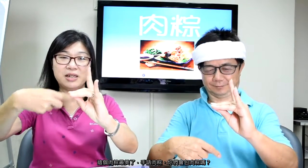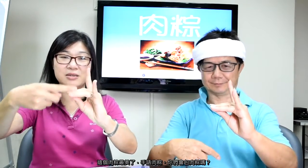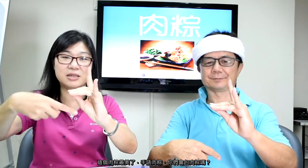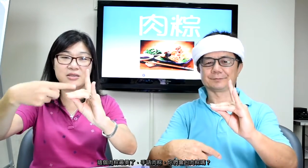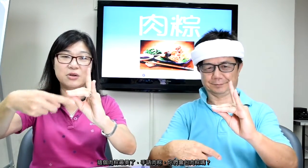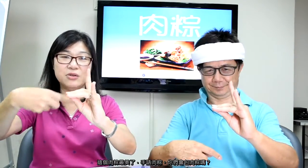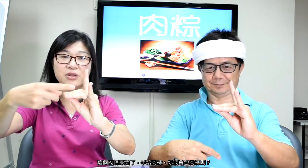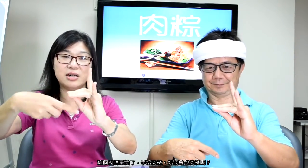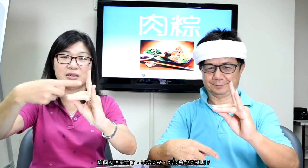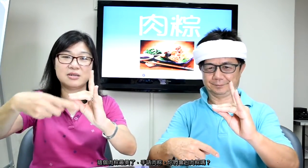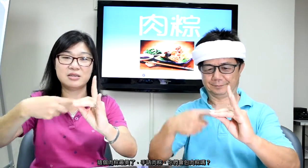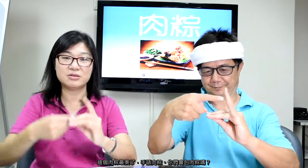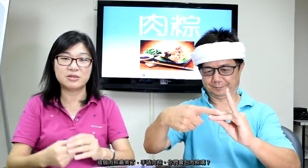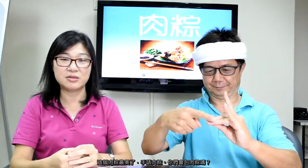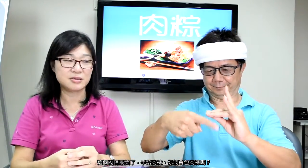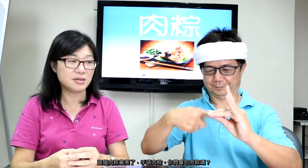了，手语，肉粽。